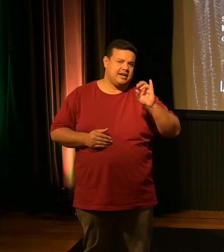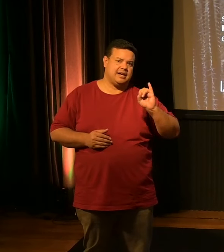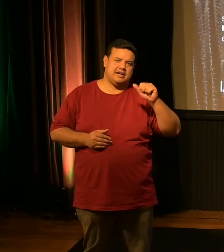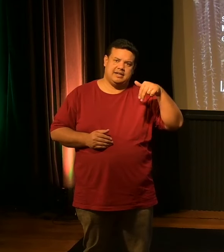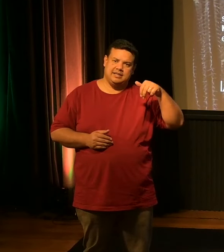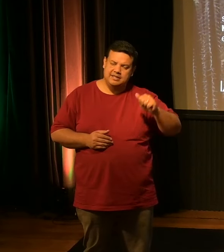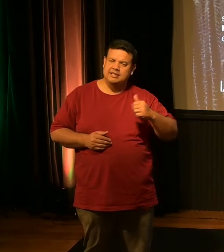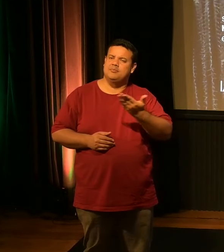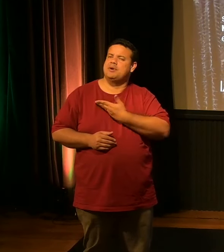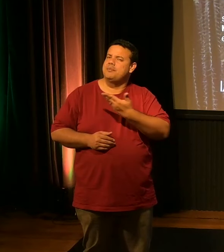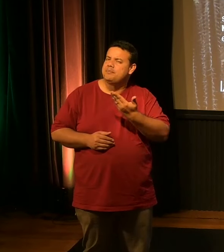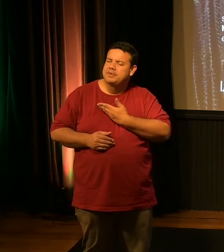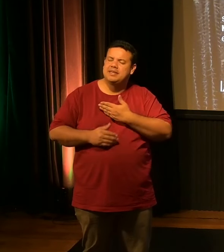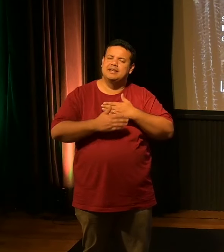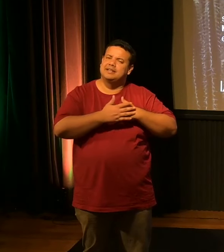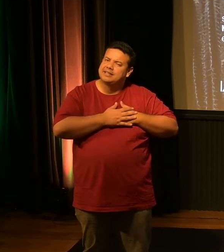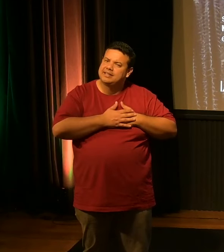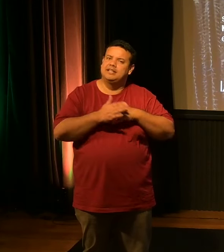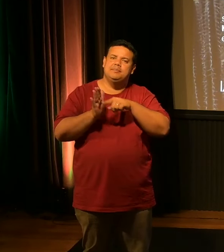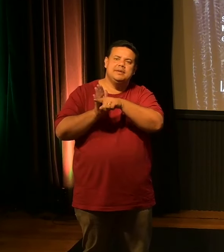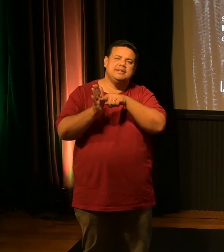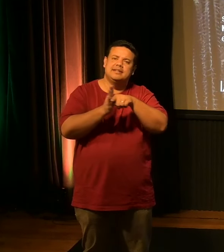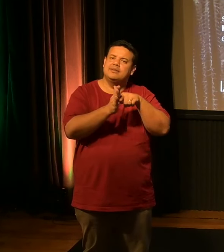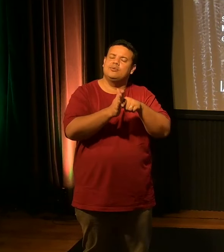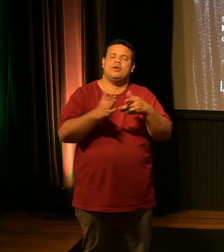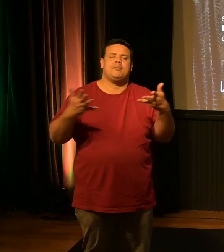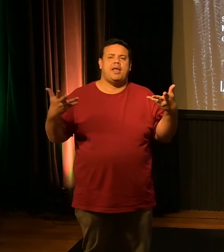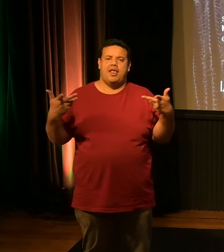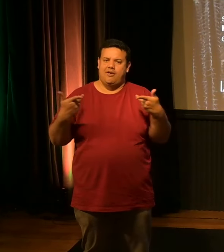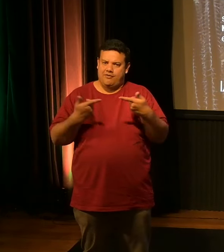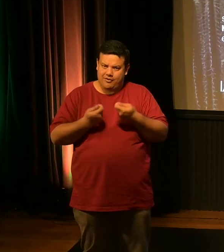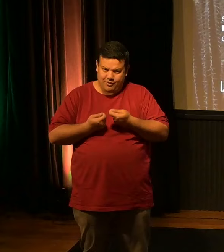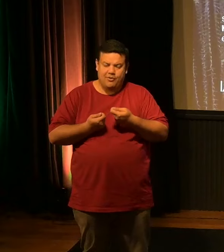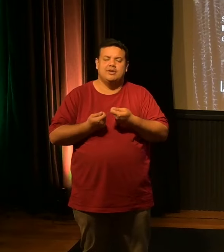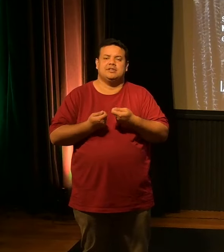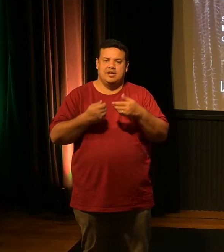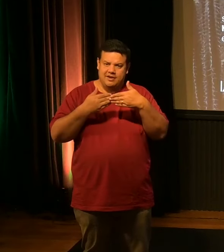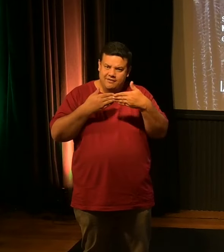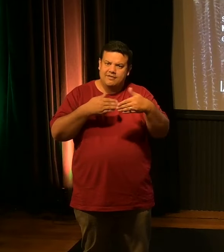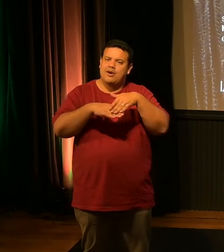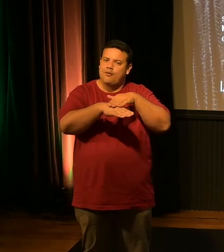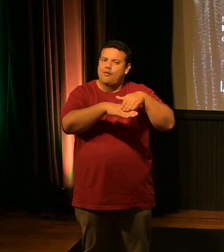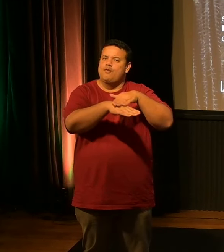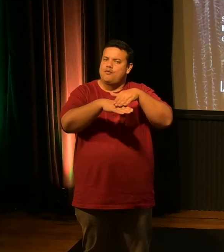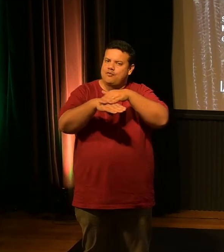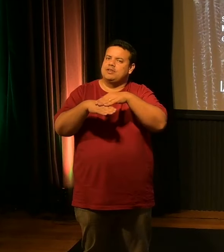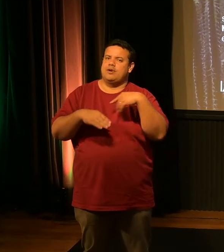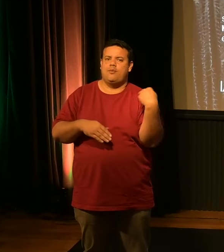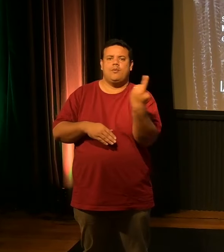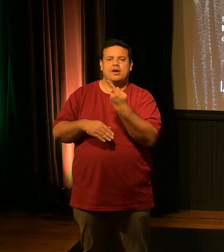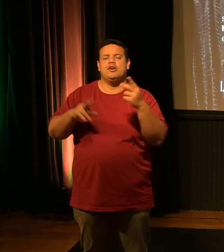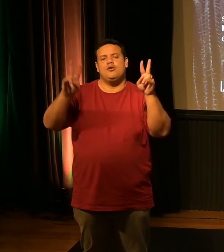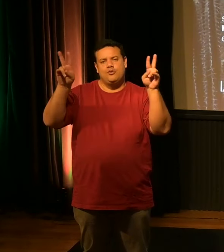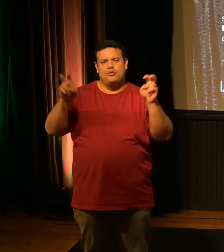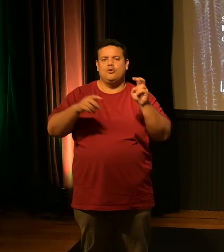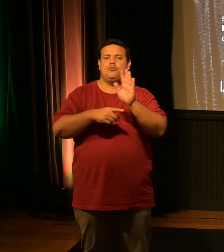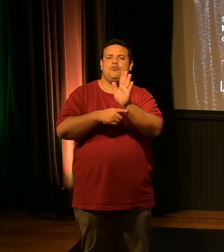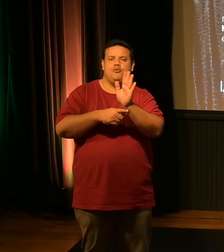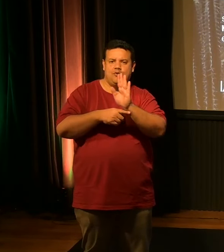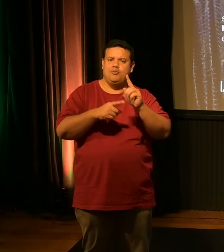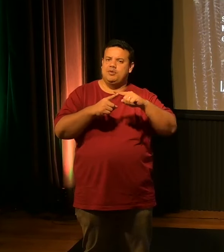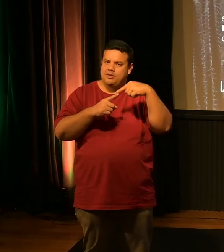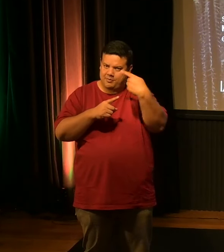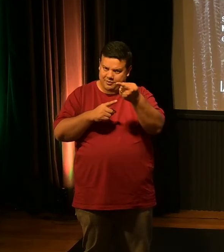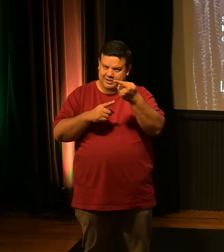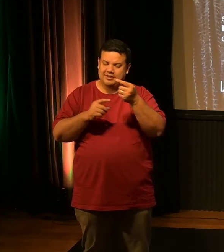querida, mas também uma pesquisadora maravilhosa, que vai conversar um pouquinho com a gente aqui sobre os filmes após a sessão.